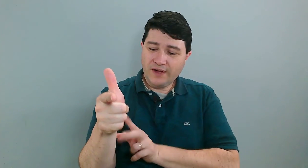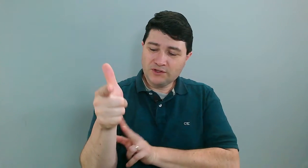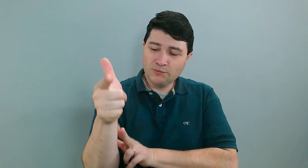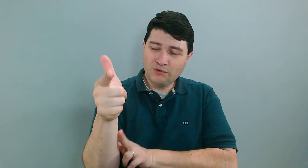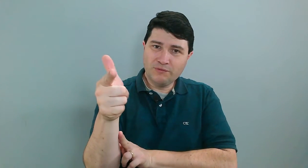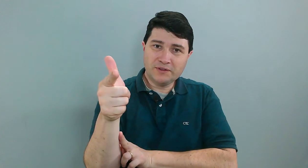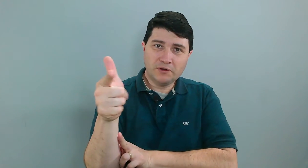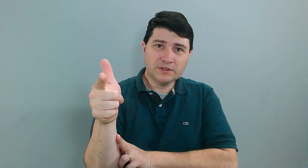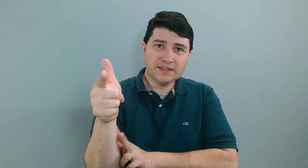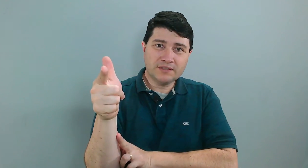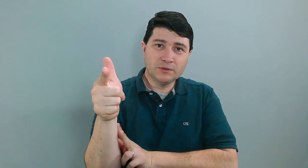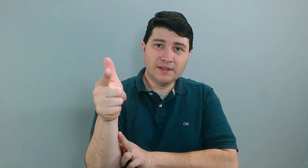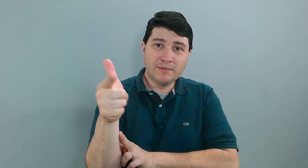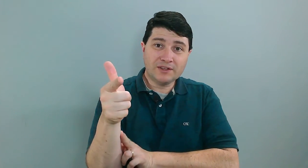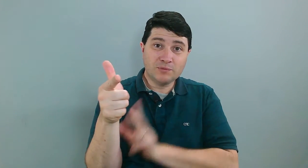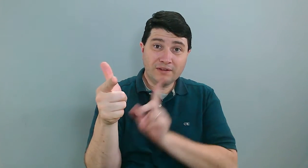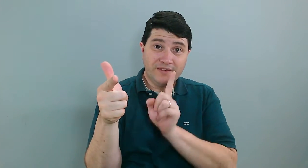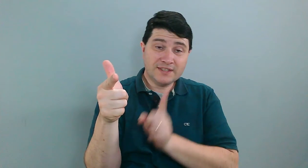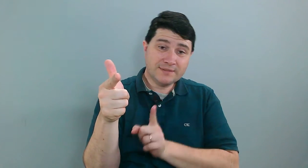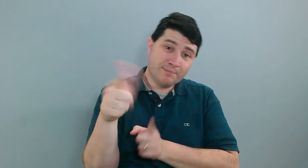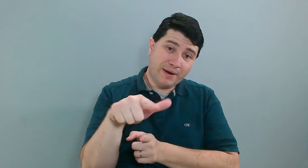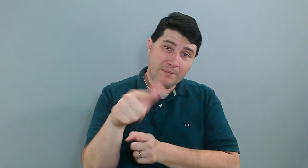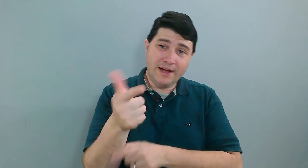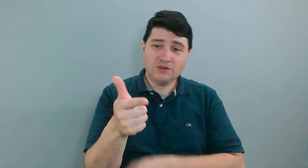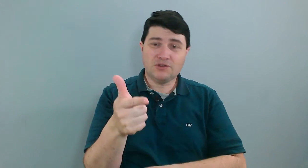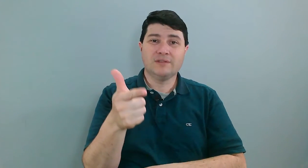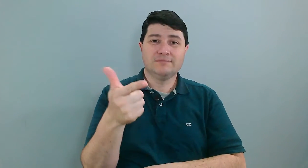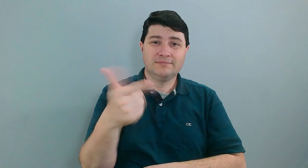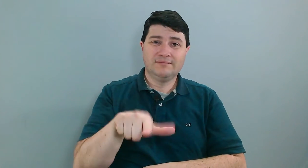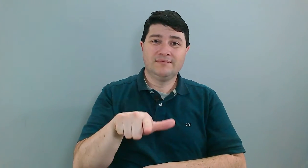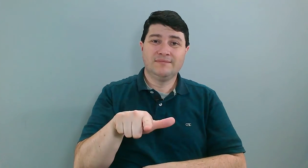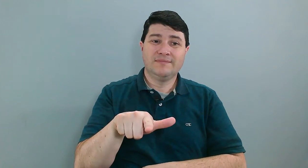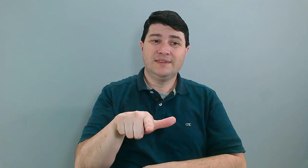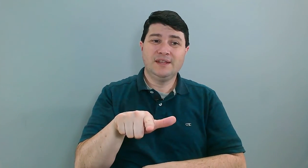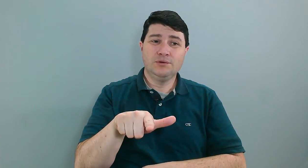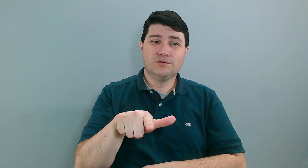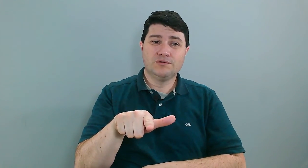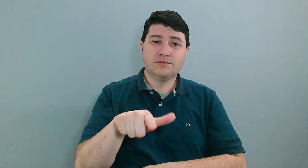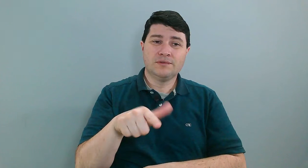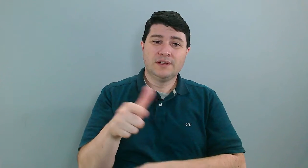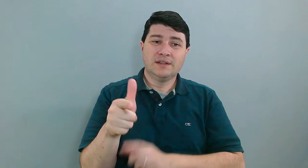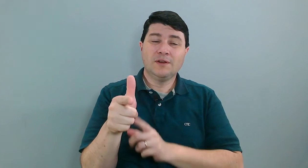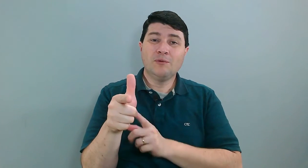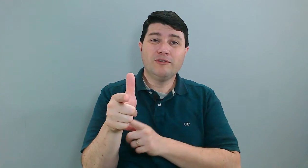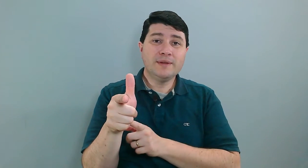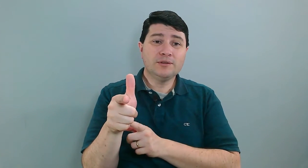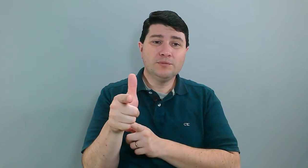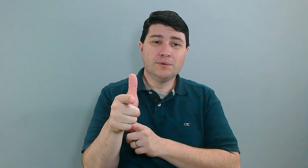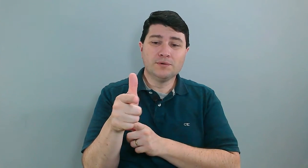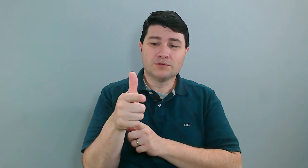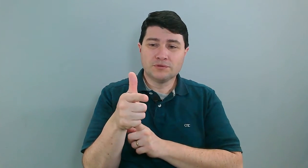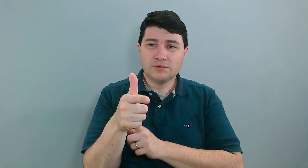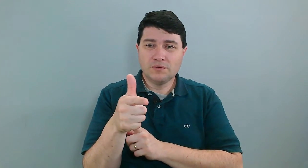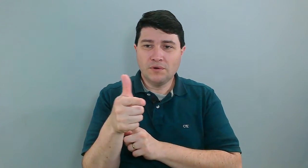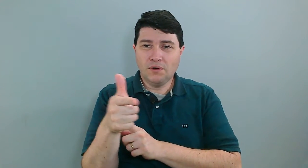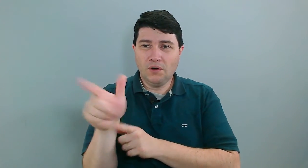um movimento de rotação do antebraço uma vez para baixo, ó, de novo. Então, o movimento do pulso.